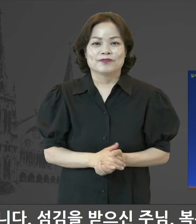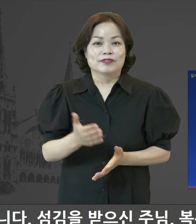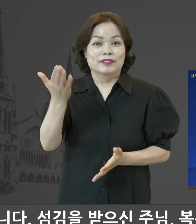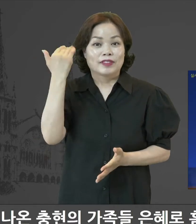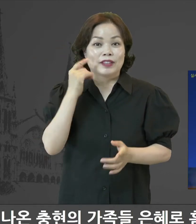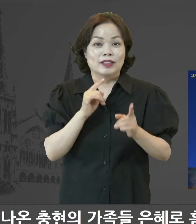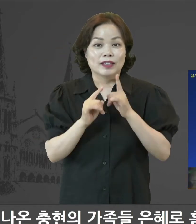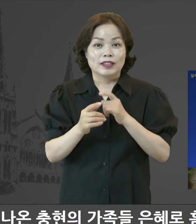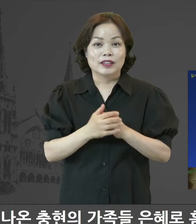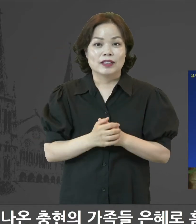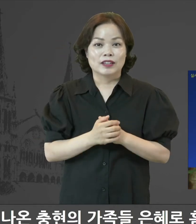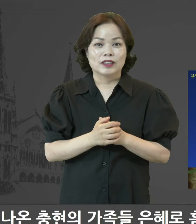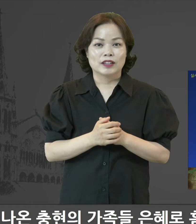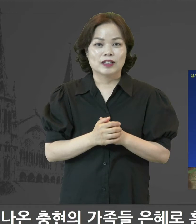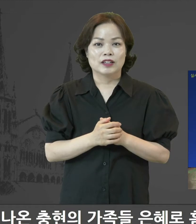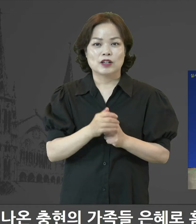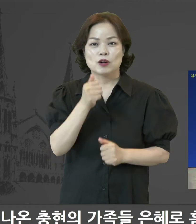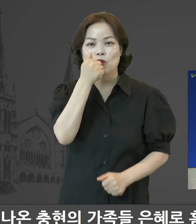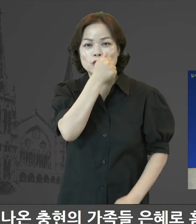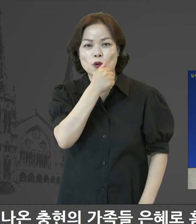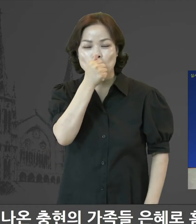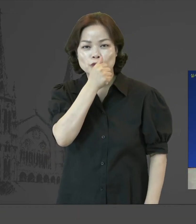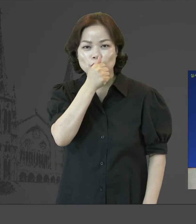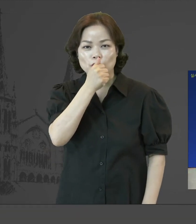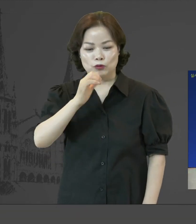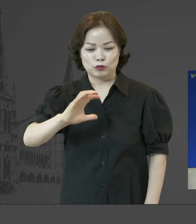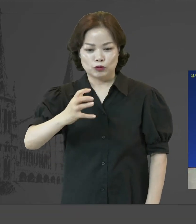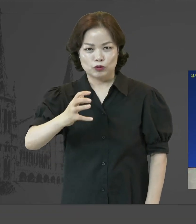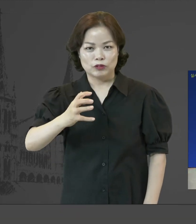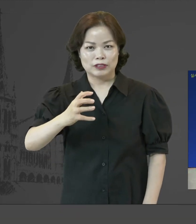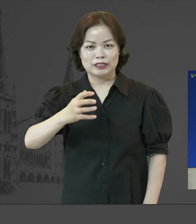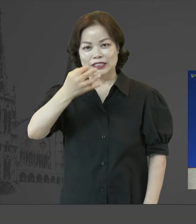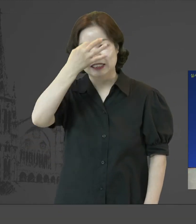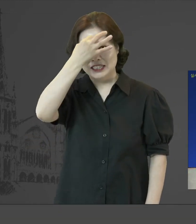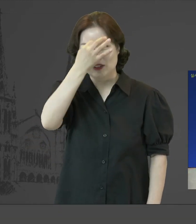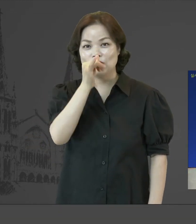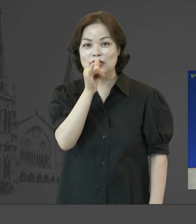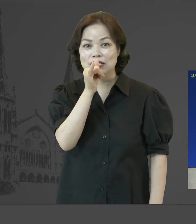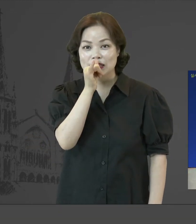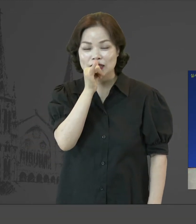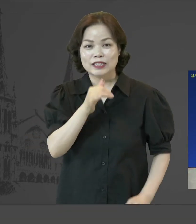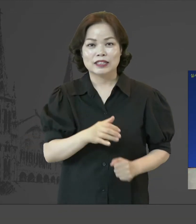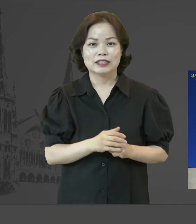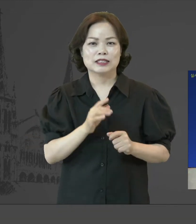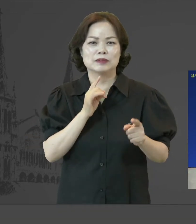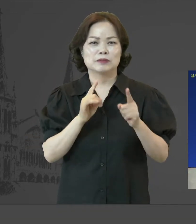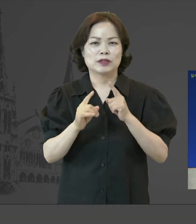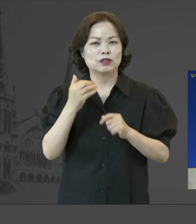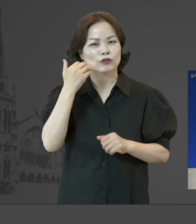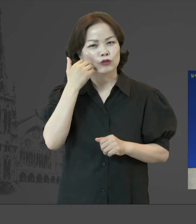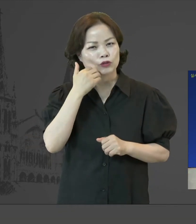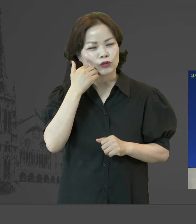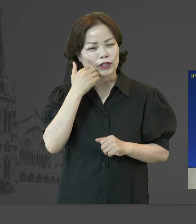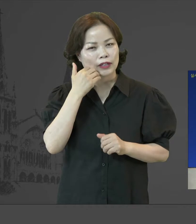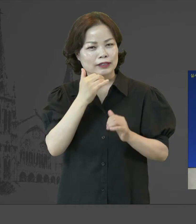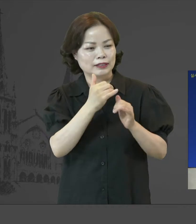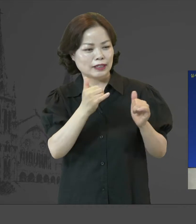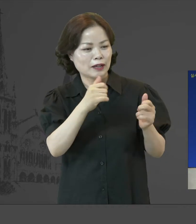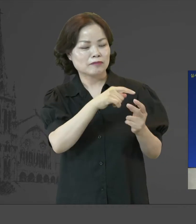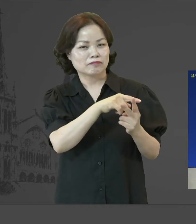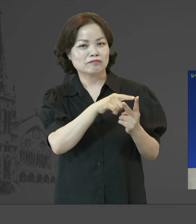옛말에 곰도 구르는 재주가 있다 했는데, 이 말은 누구나